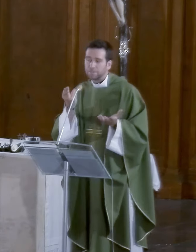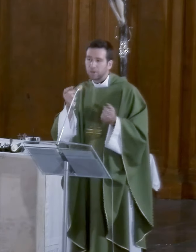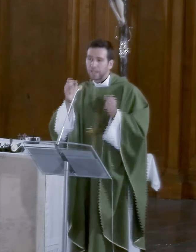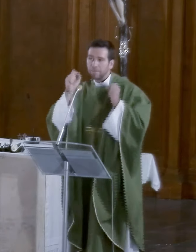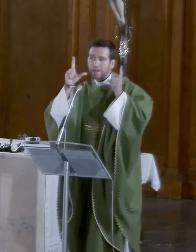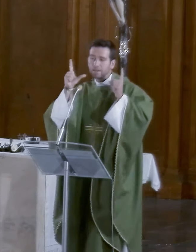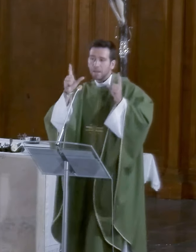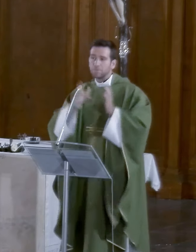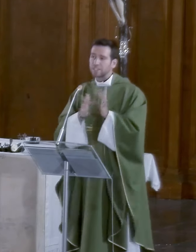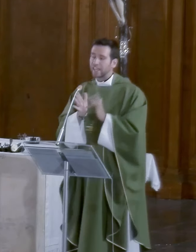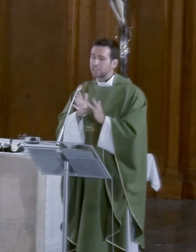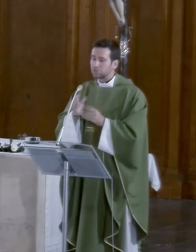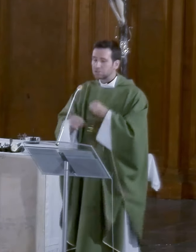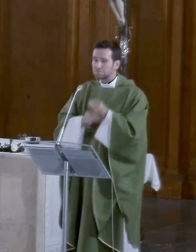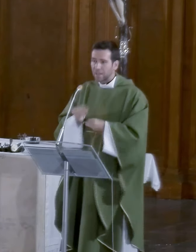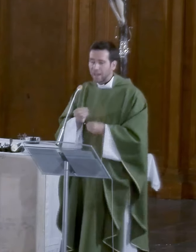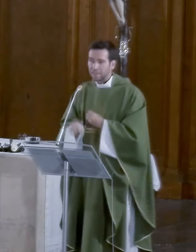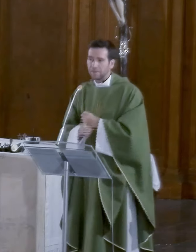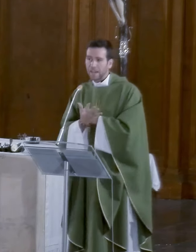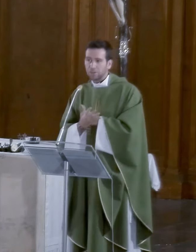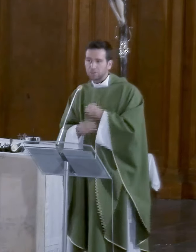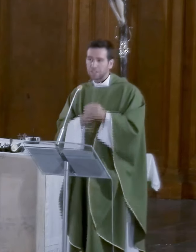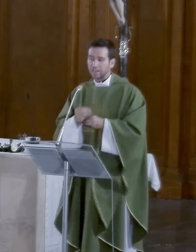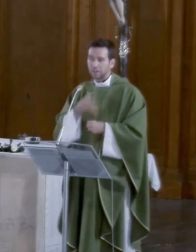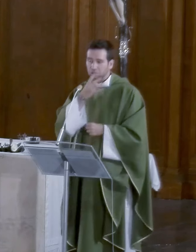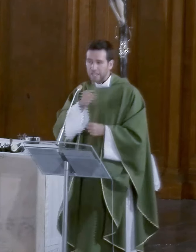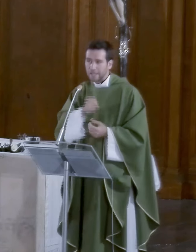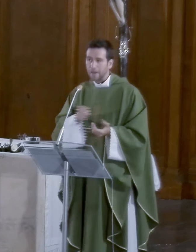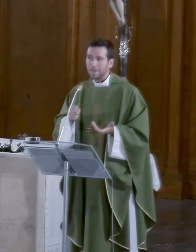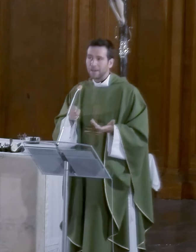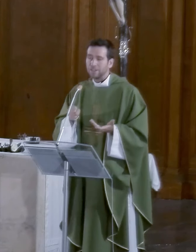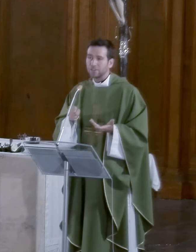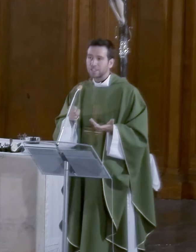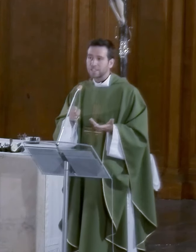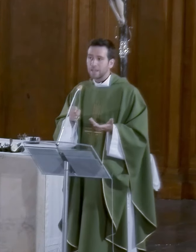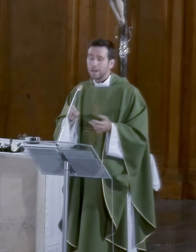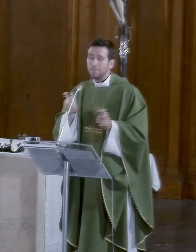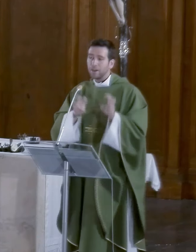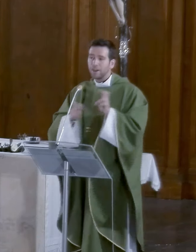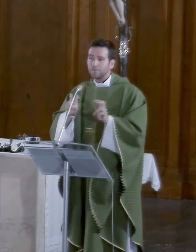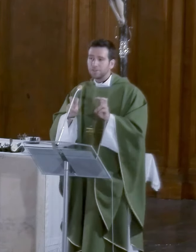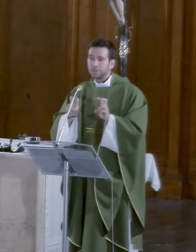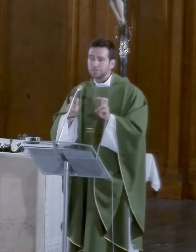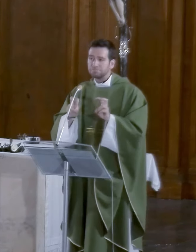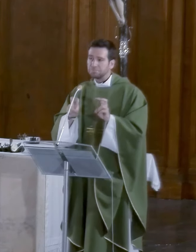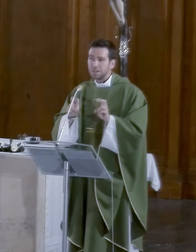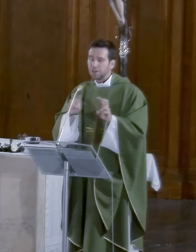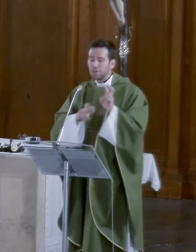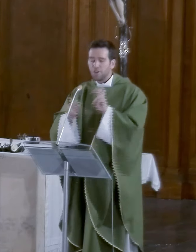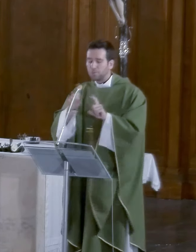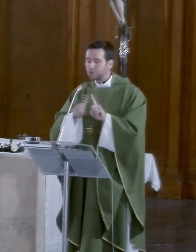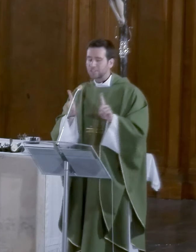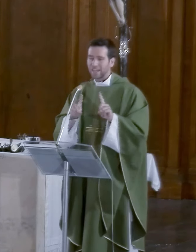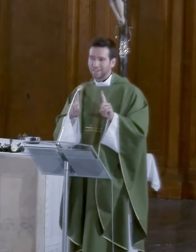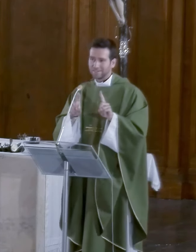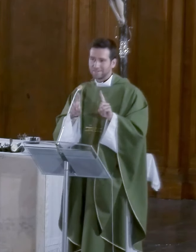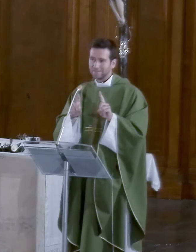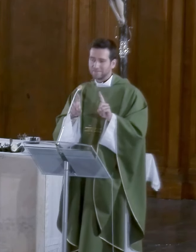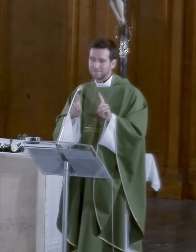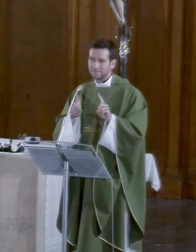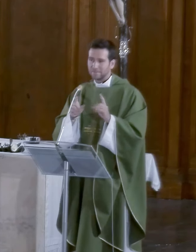interés, porque ven pues que Jesús hace milagros, que hace cosas maravillosas, pero en el fondo no